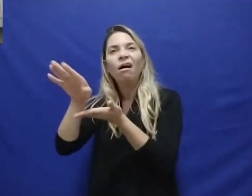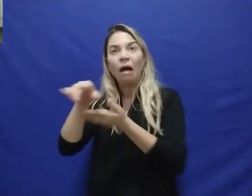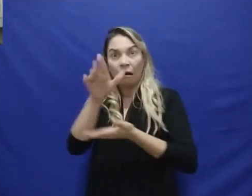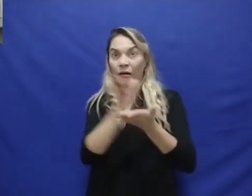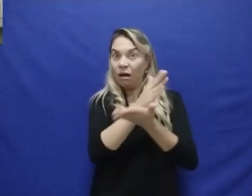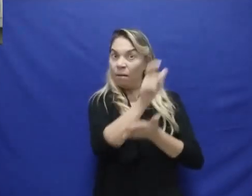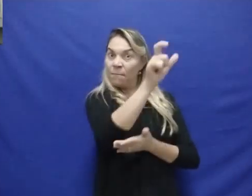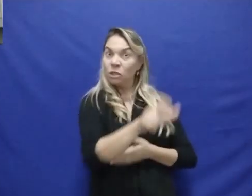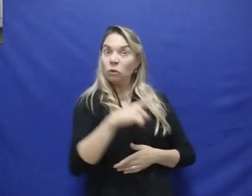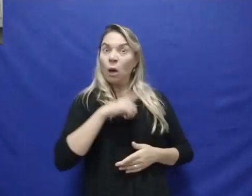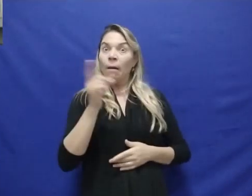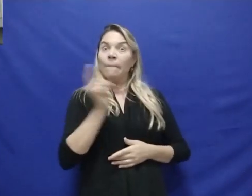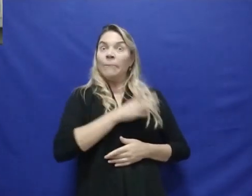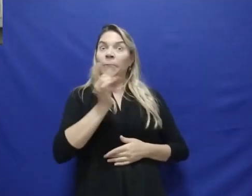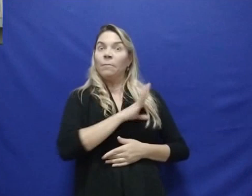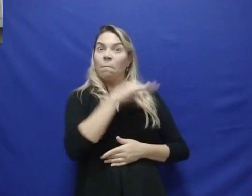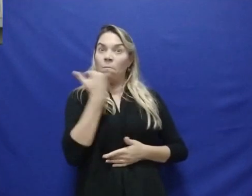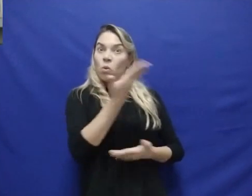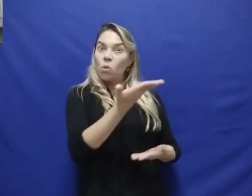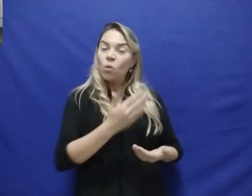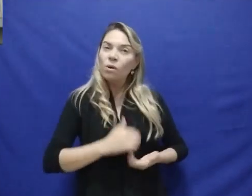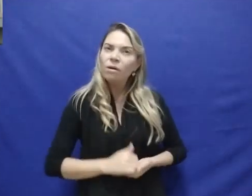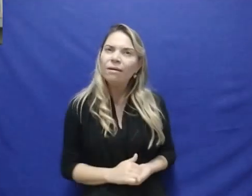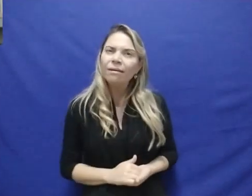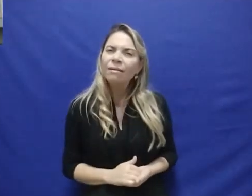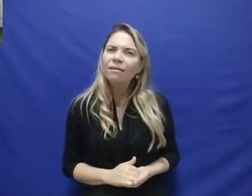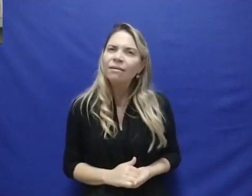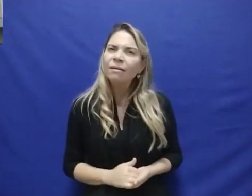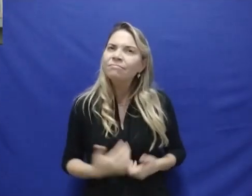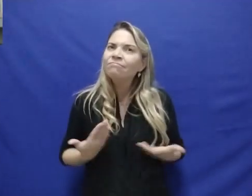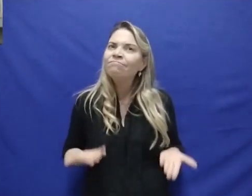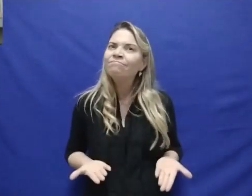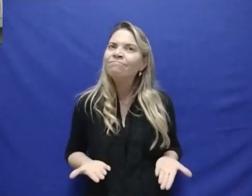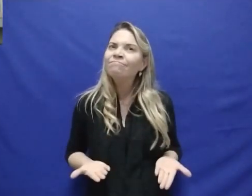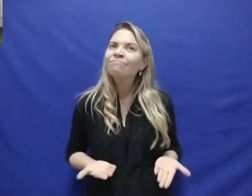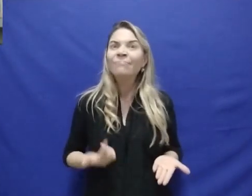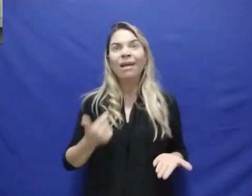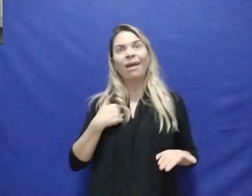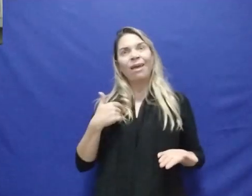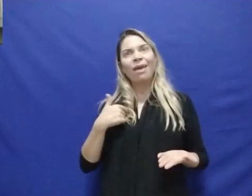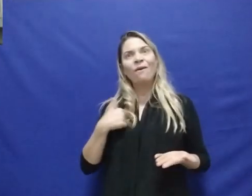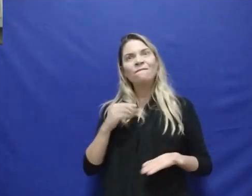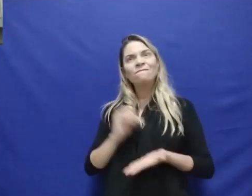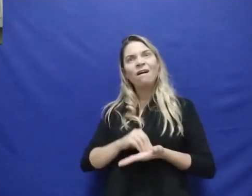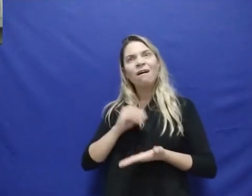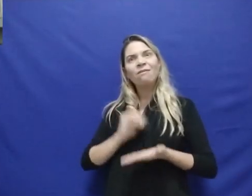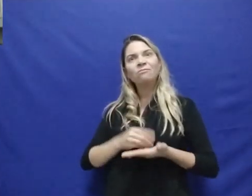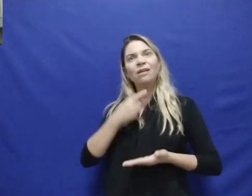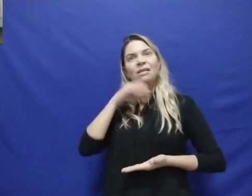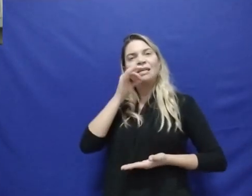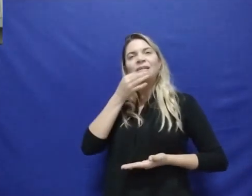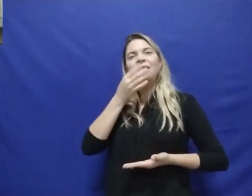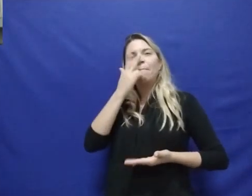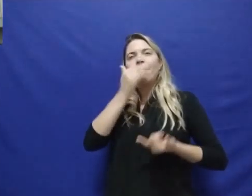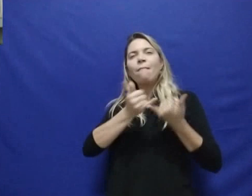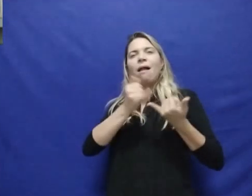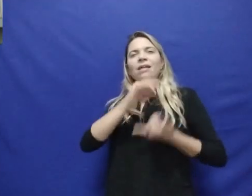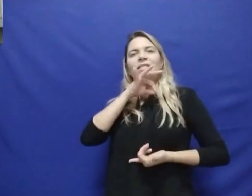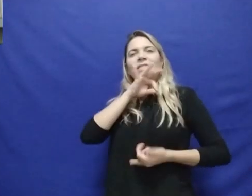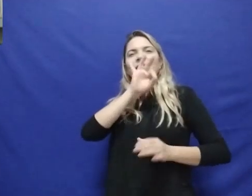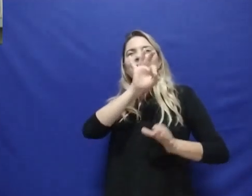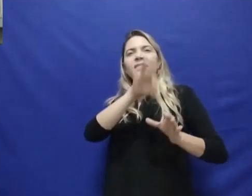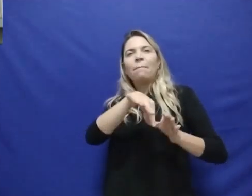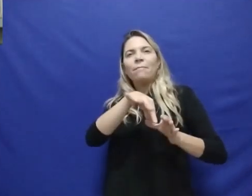volta como um campo preparado para que você possa semear o evangelho e fazer então com que,